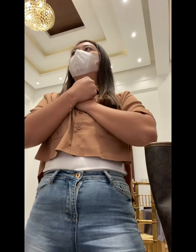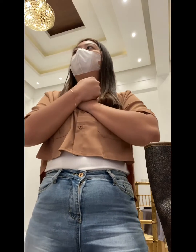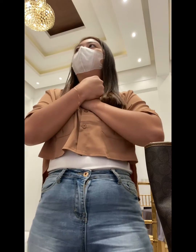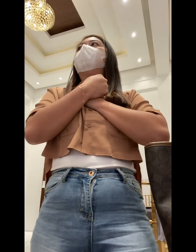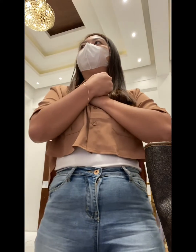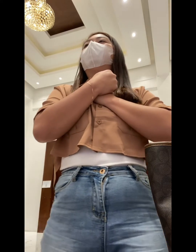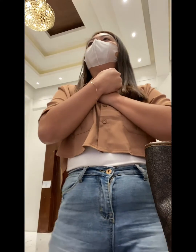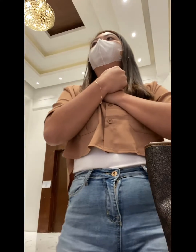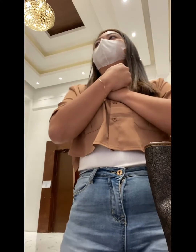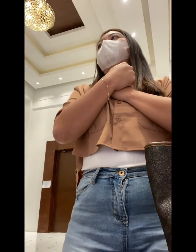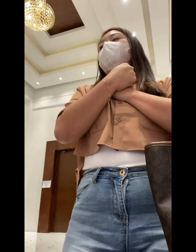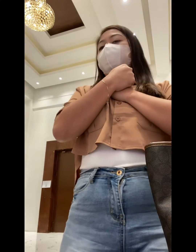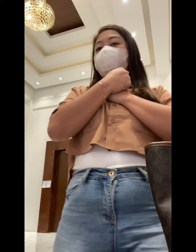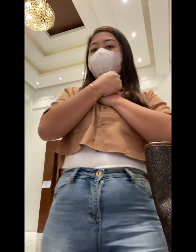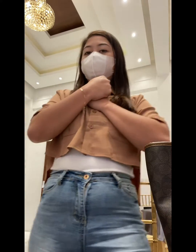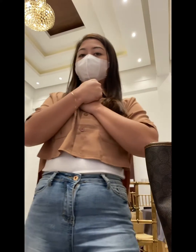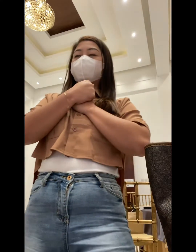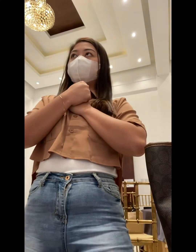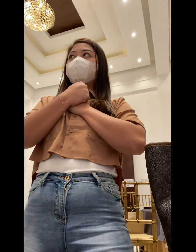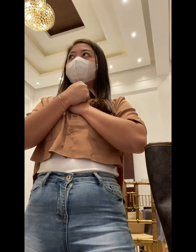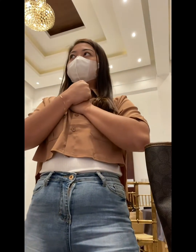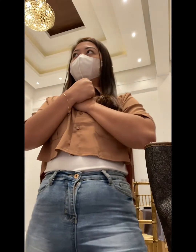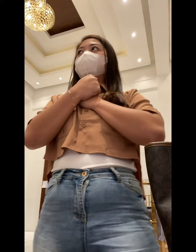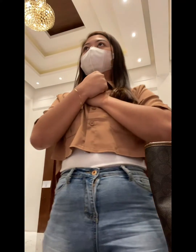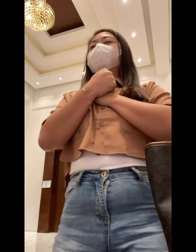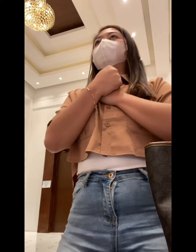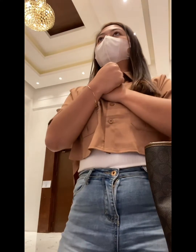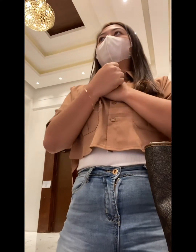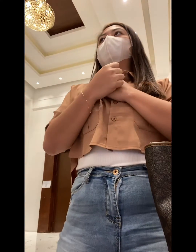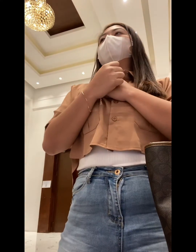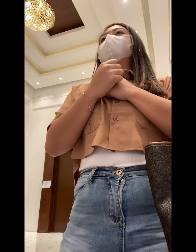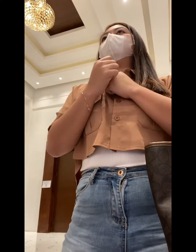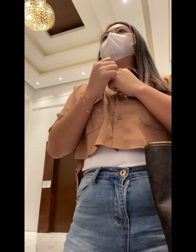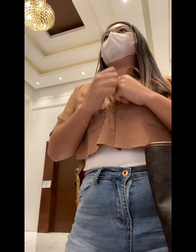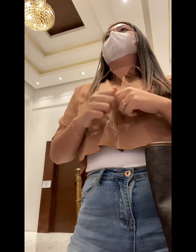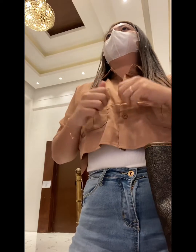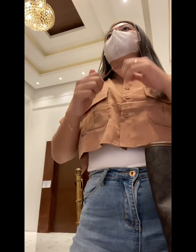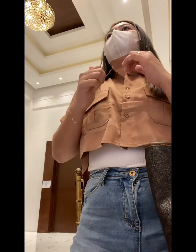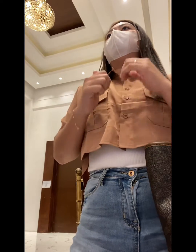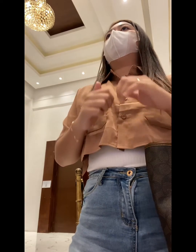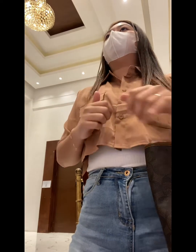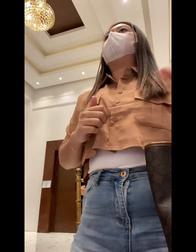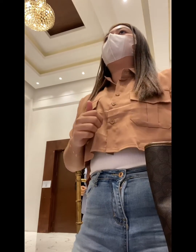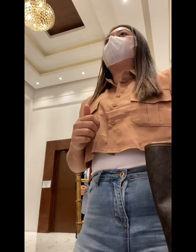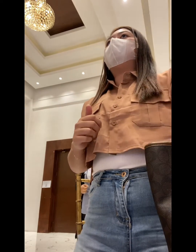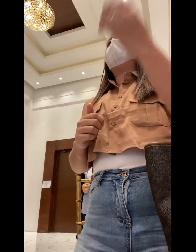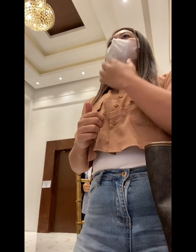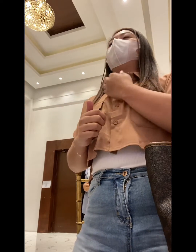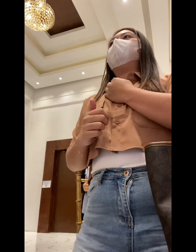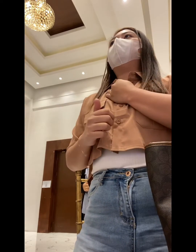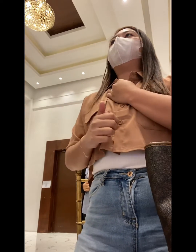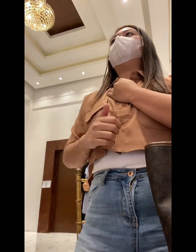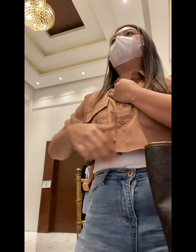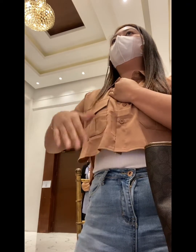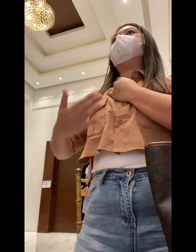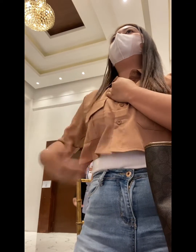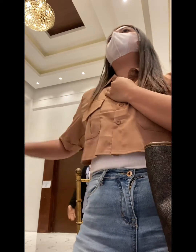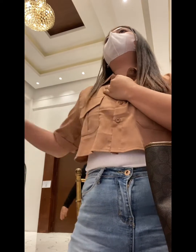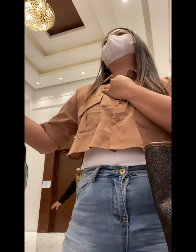tugtog. Huling-huli ka na. Sa pagkakataong ito, seryosong-seryoso na talaga ako.